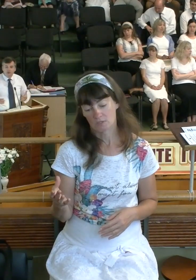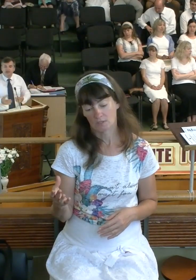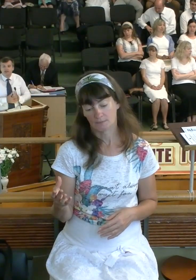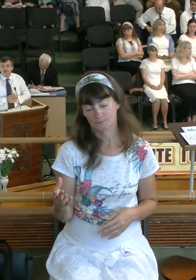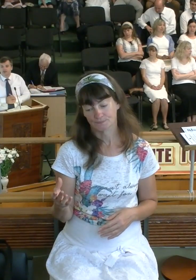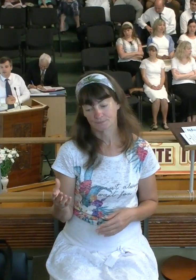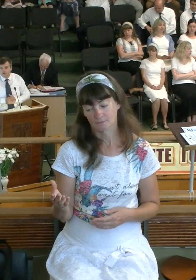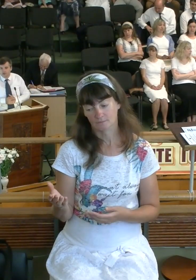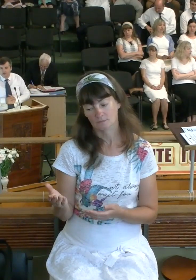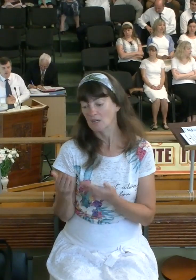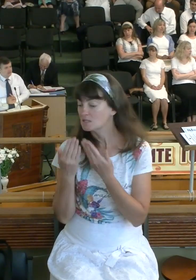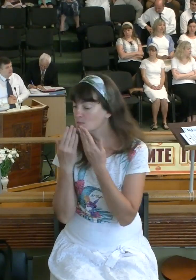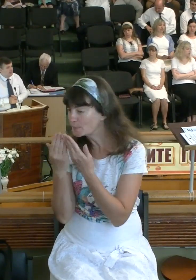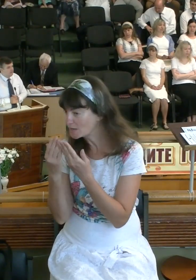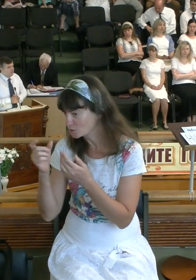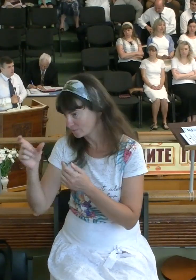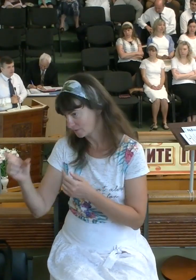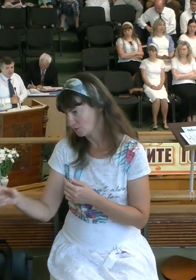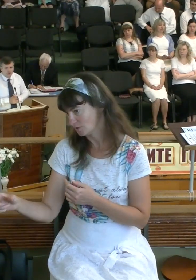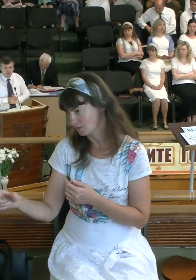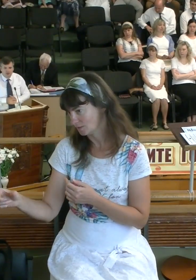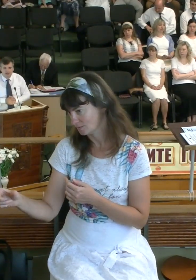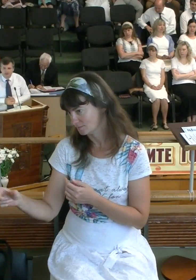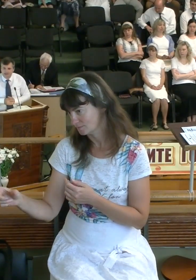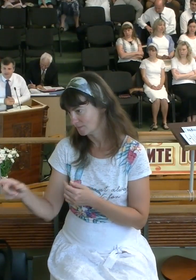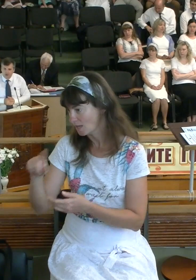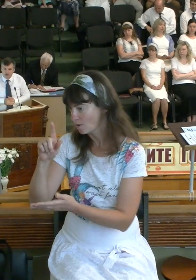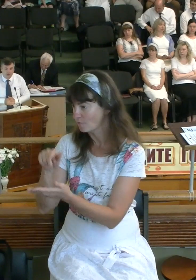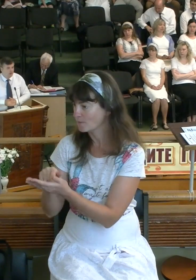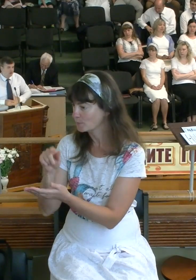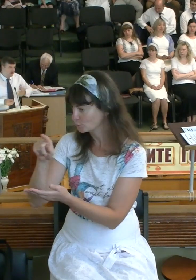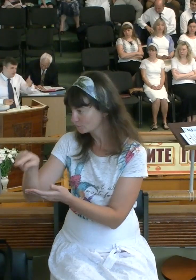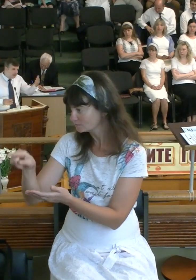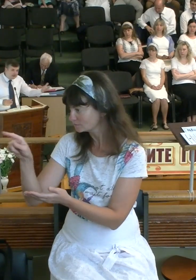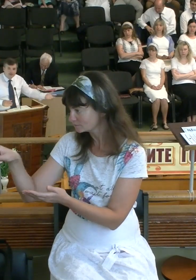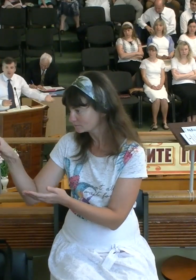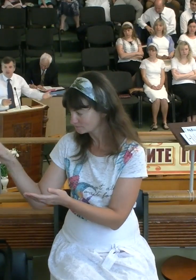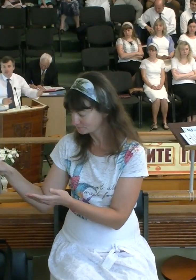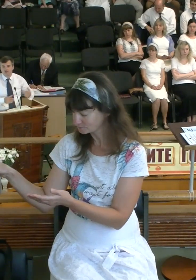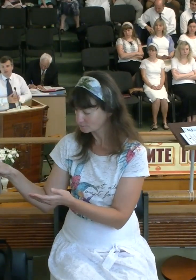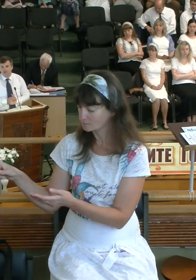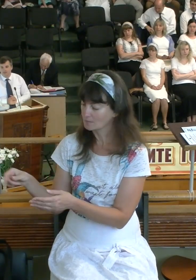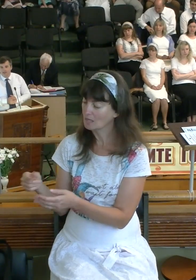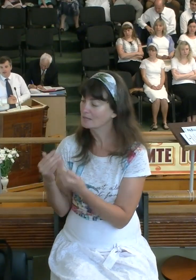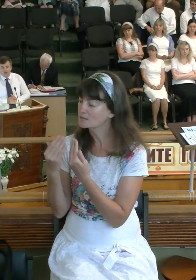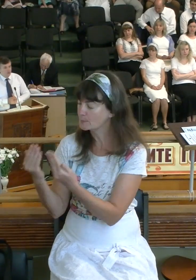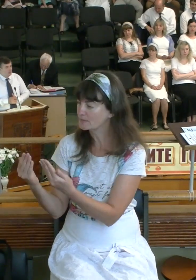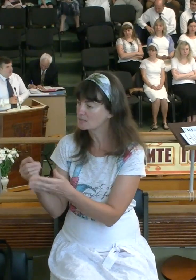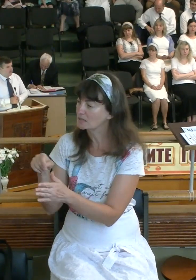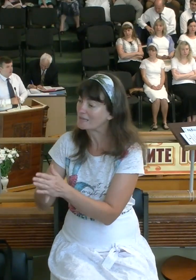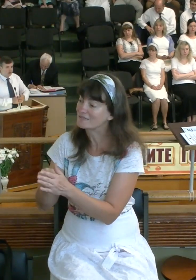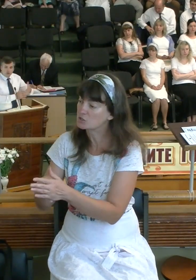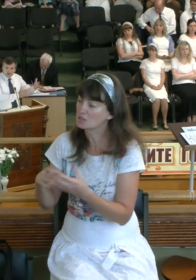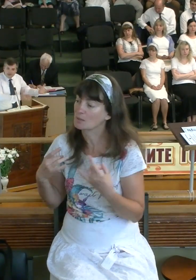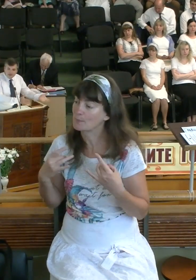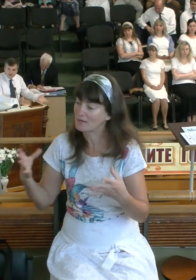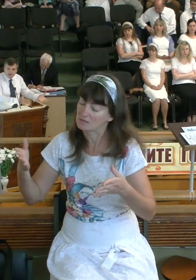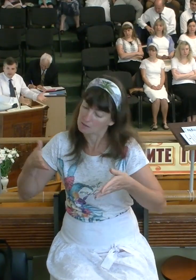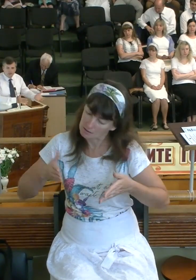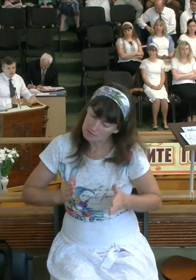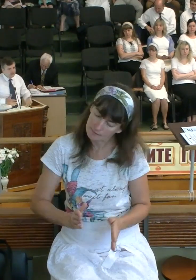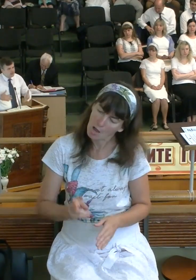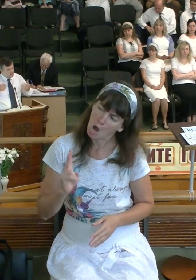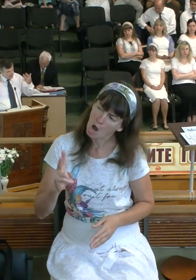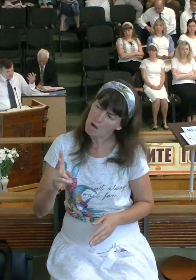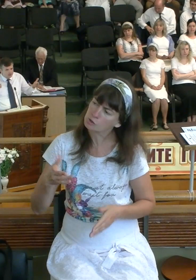брал у людей интервью. И он задавал им вопросы, а что вот для вас значит праздник Рождества? А что для вас, вот, а кто